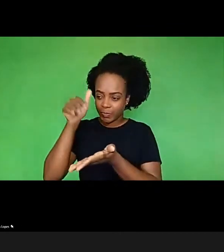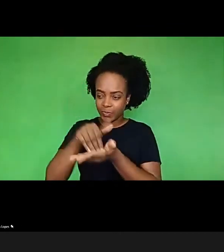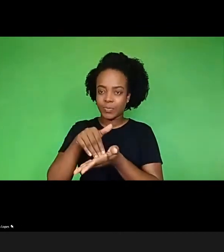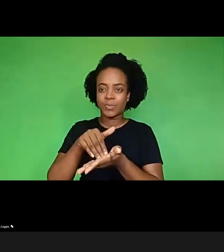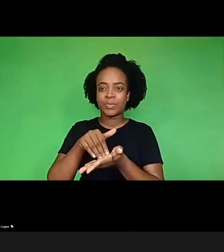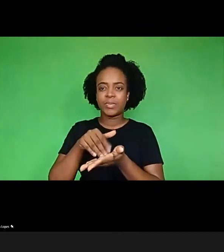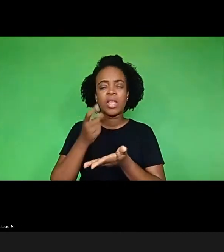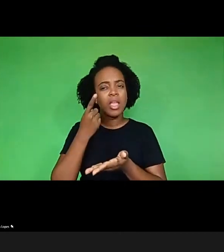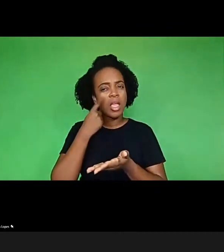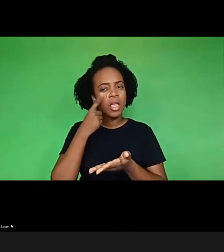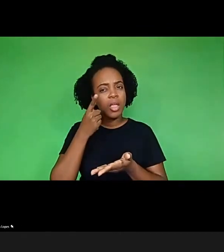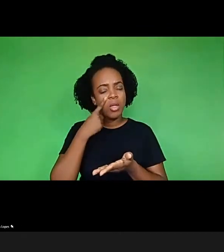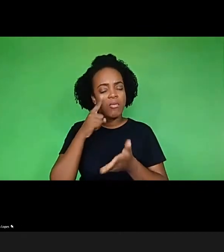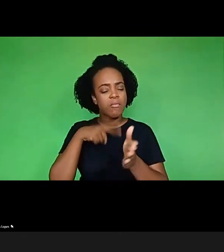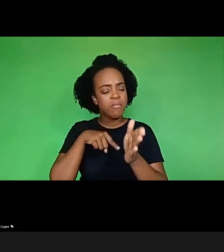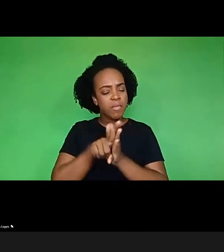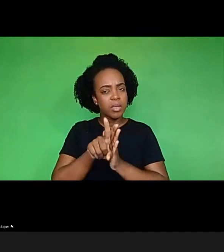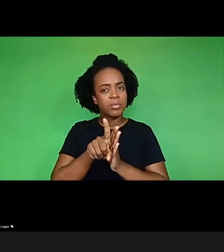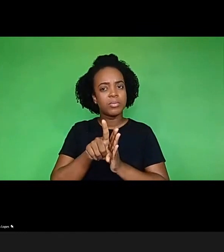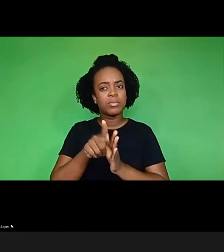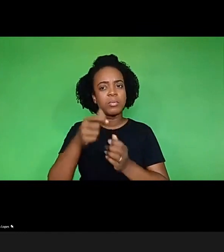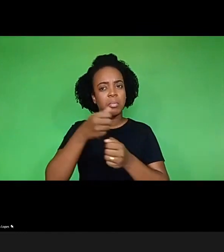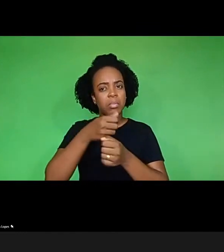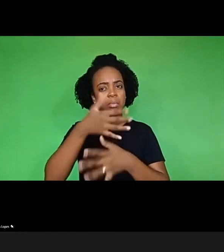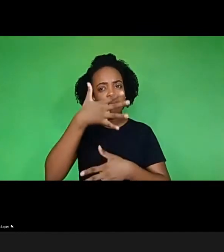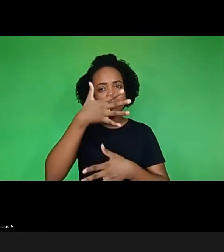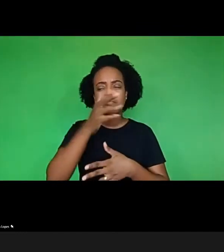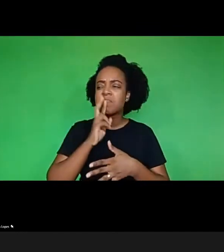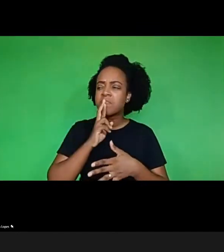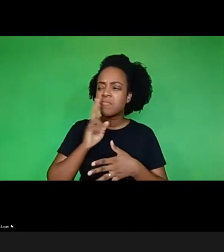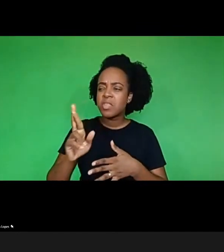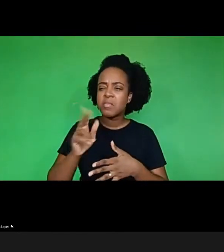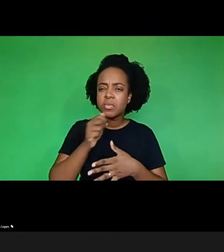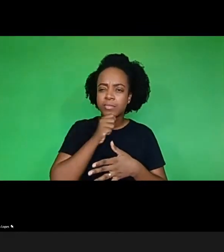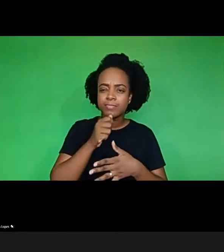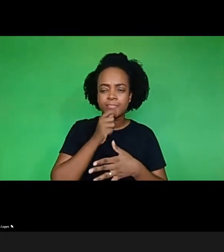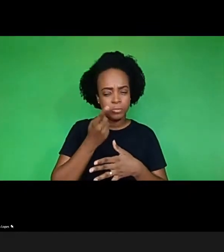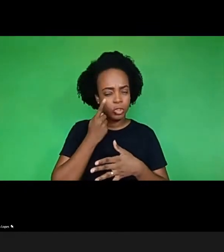quais são as perguntas que ficaram pendentes.